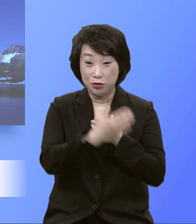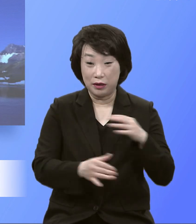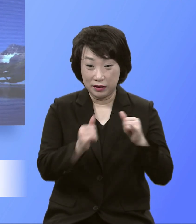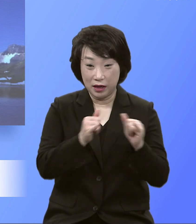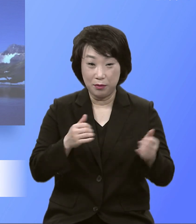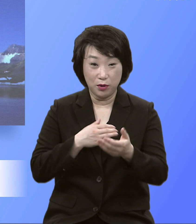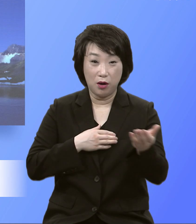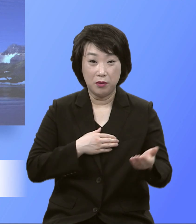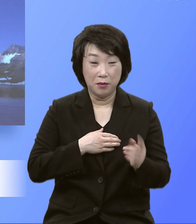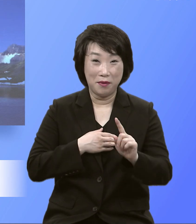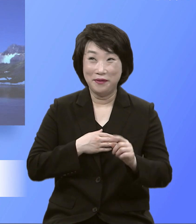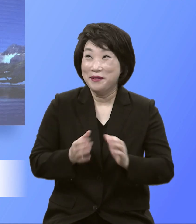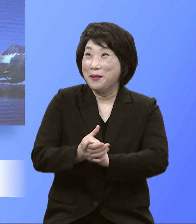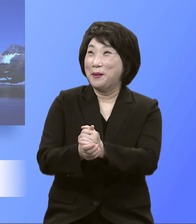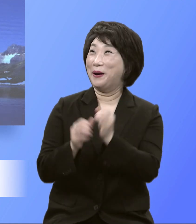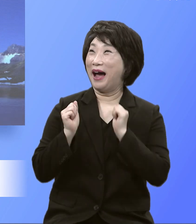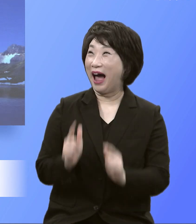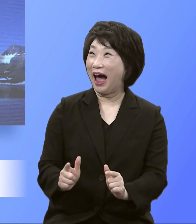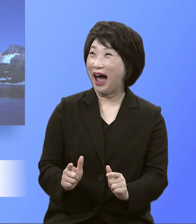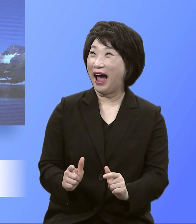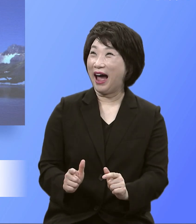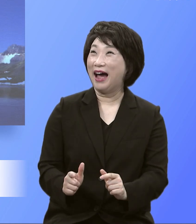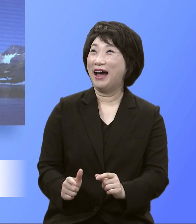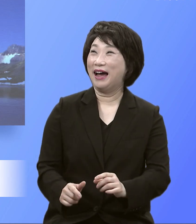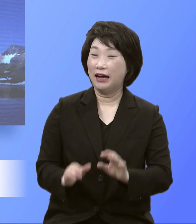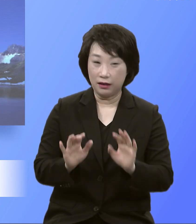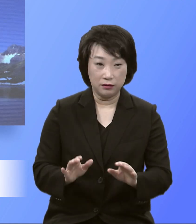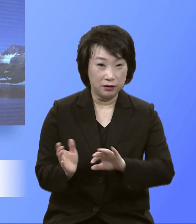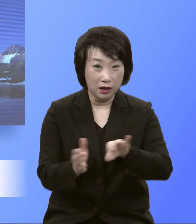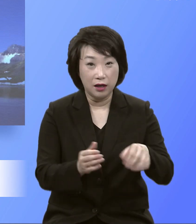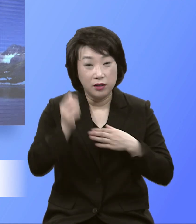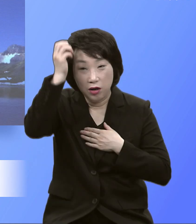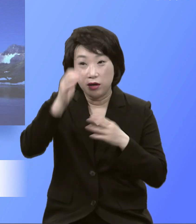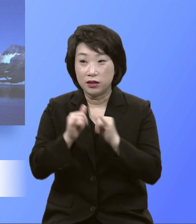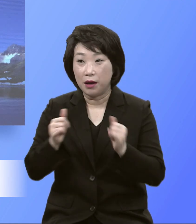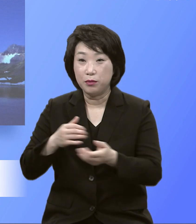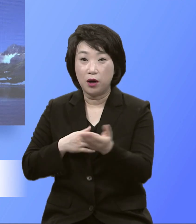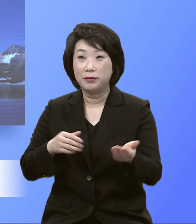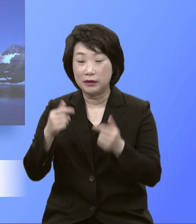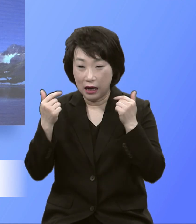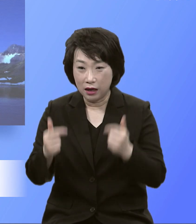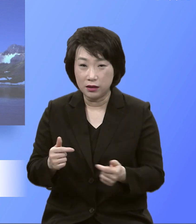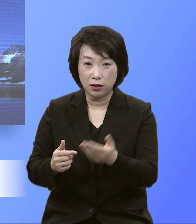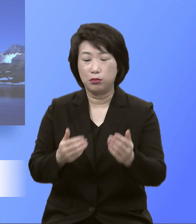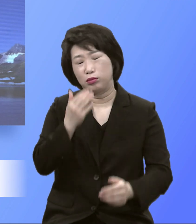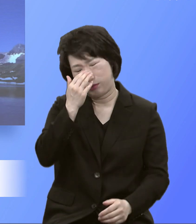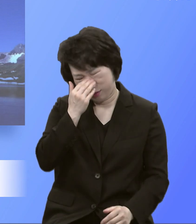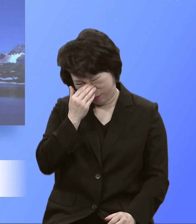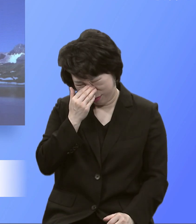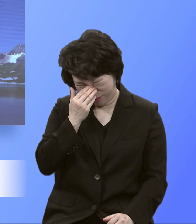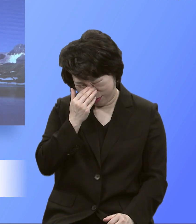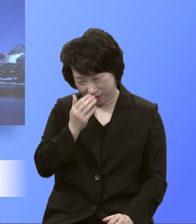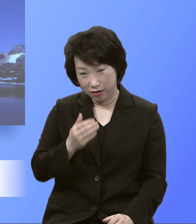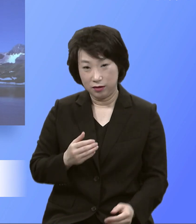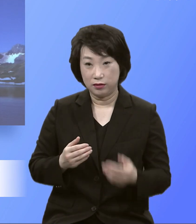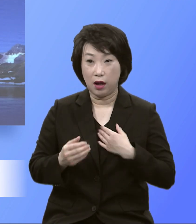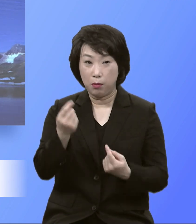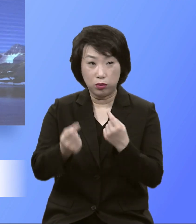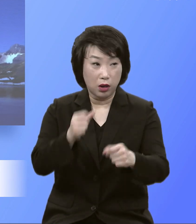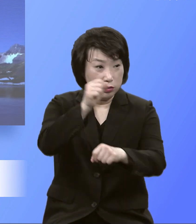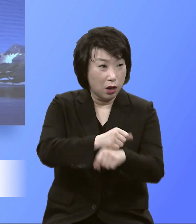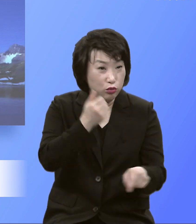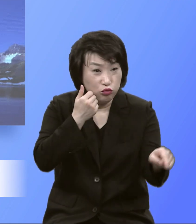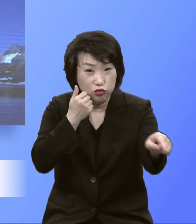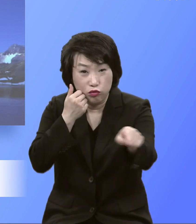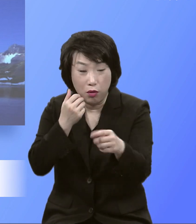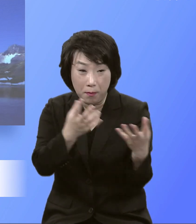사람은 나서지요. 나서. 영의 사람은 언제든지 겸손해. 나보다 잘하는